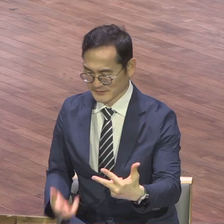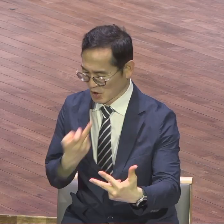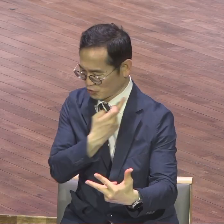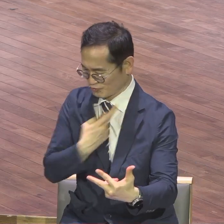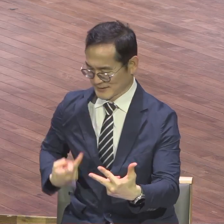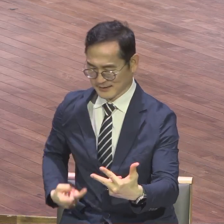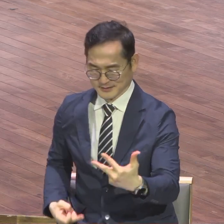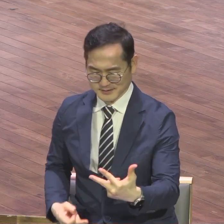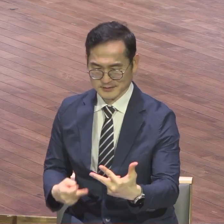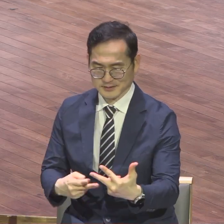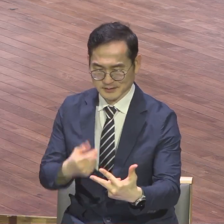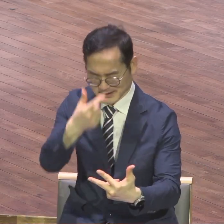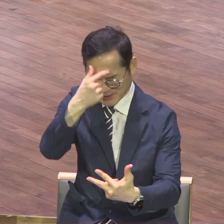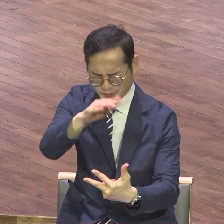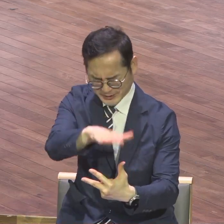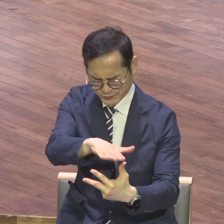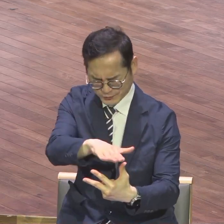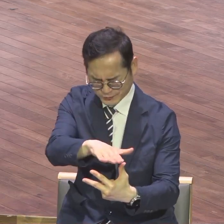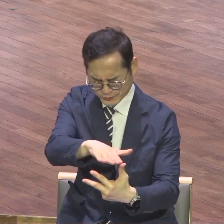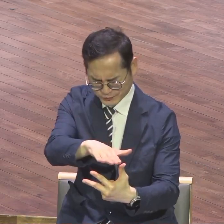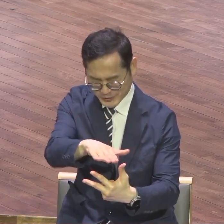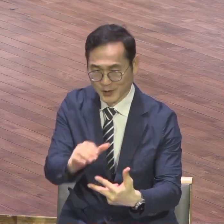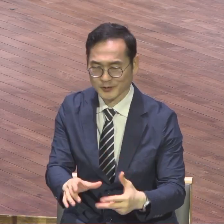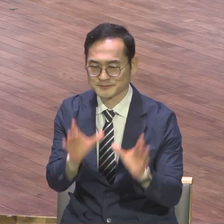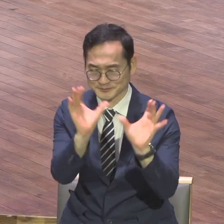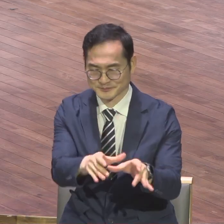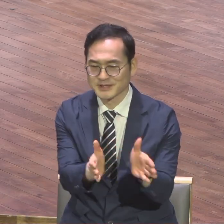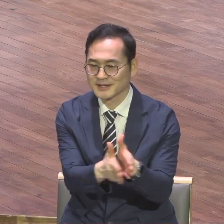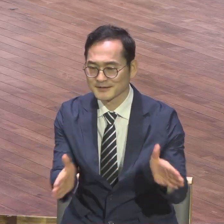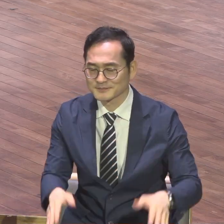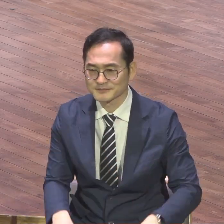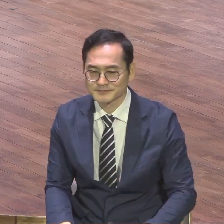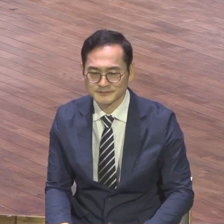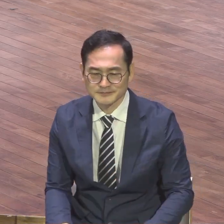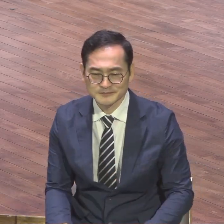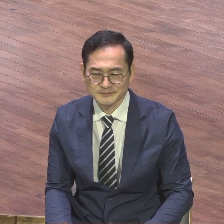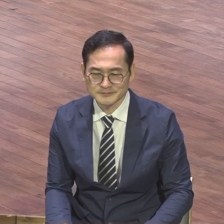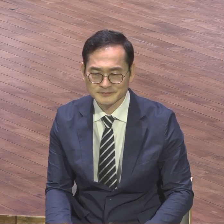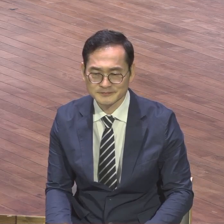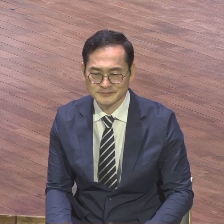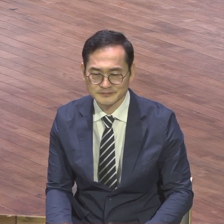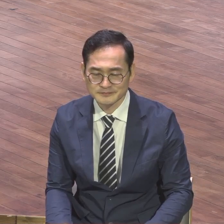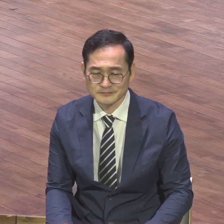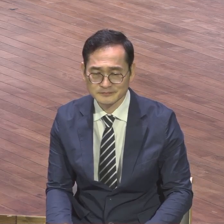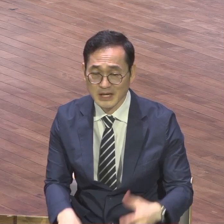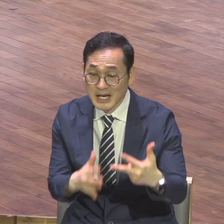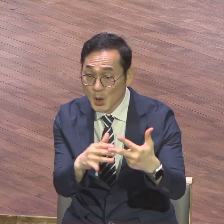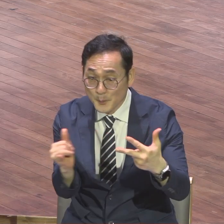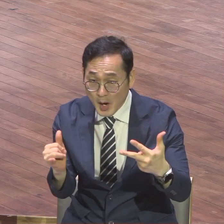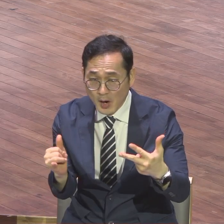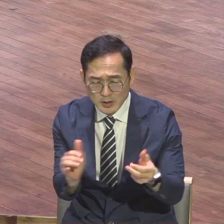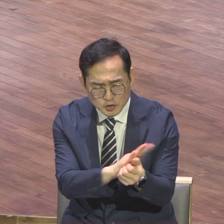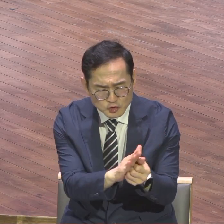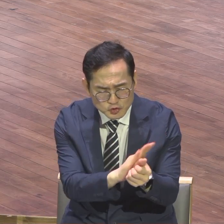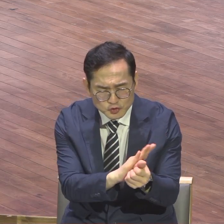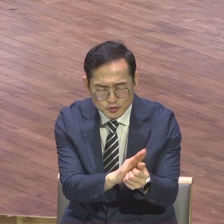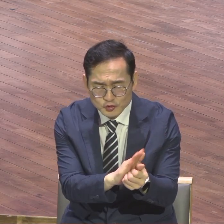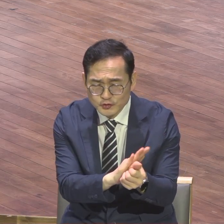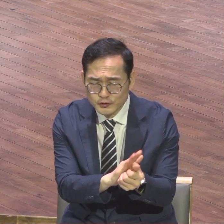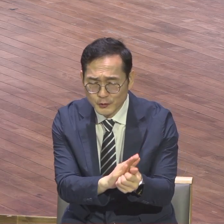그들에게 안수하니라. 자, 사도들이 일곱 명의 일꾼을 세우겠다는 제안에